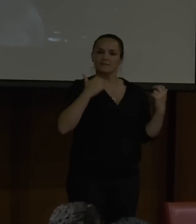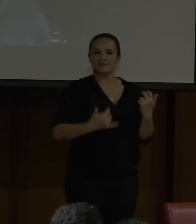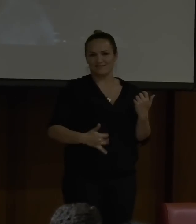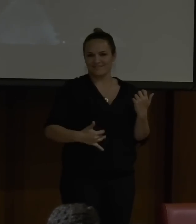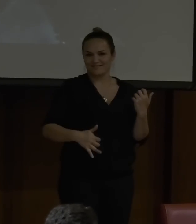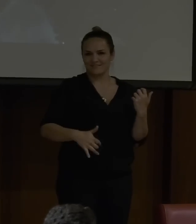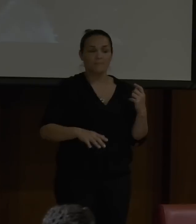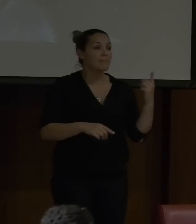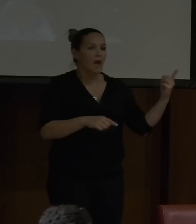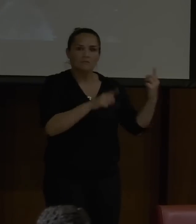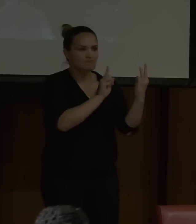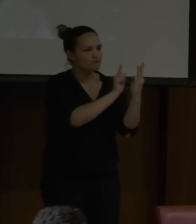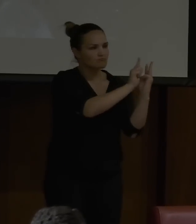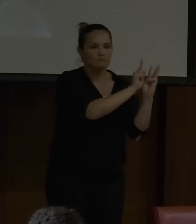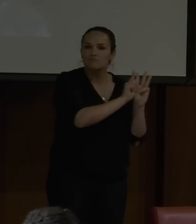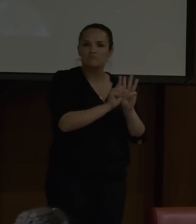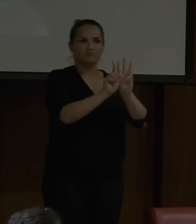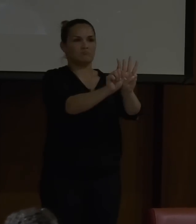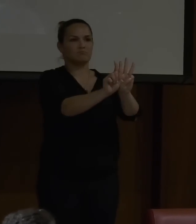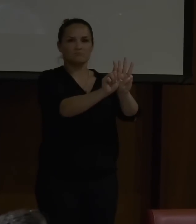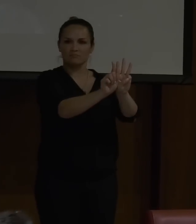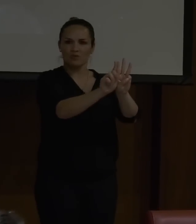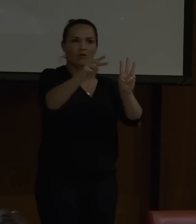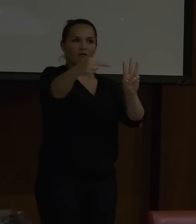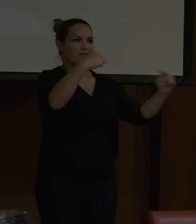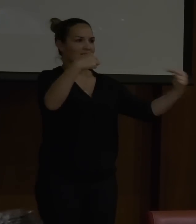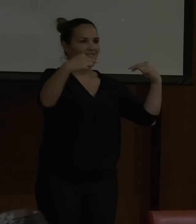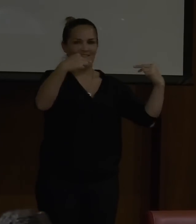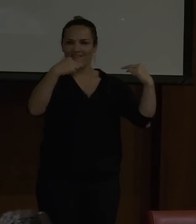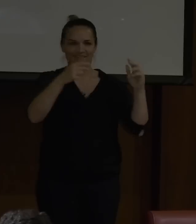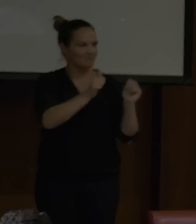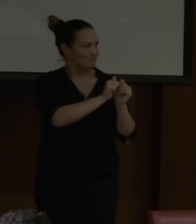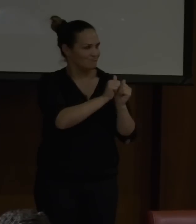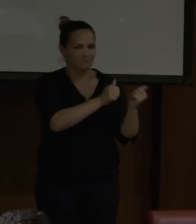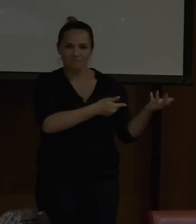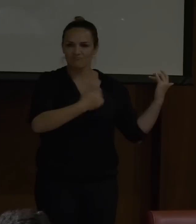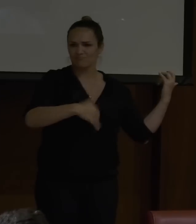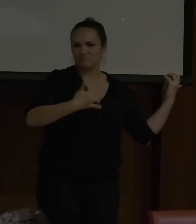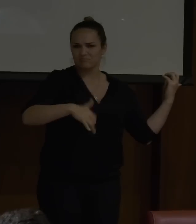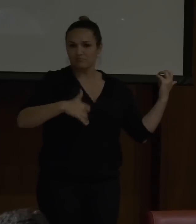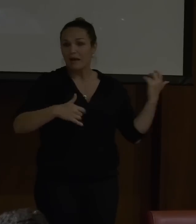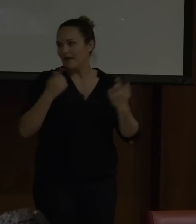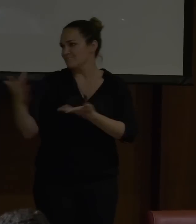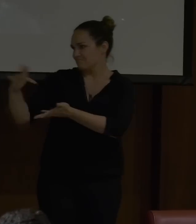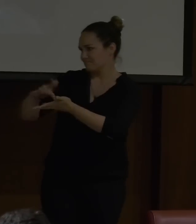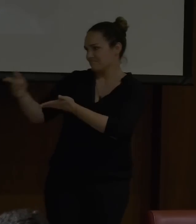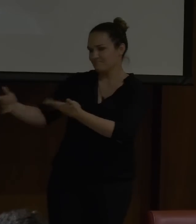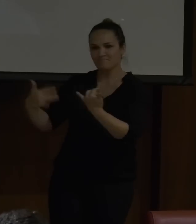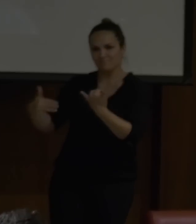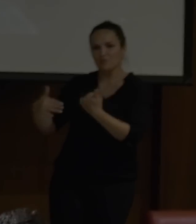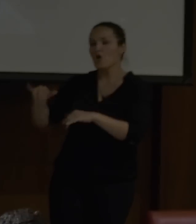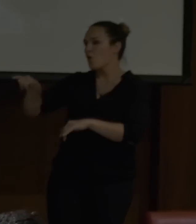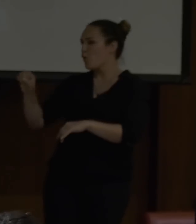como Leandro se pudo abrir espacio con sus obras al lado de esas 3 guitarras. Por eso la presencia de José Luis